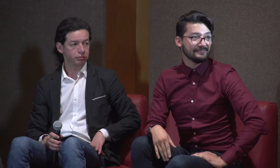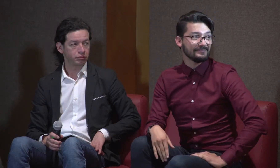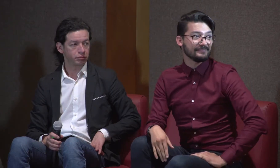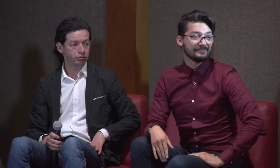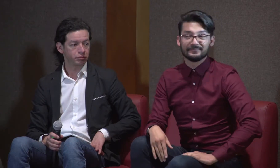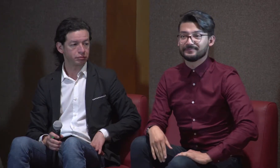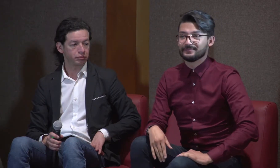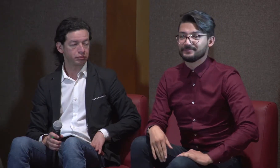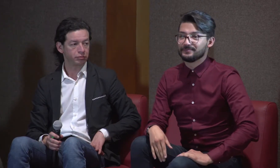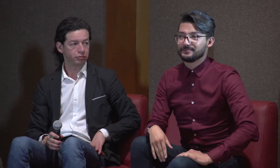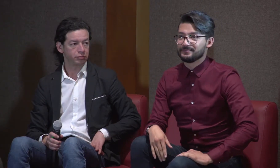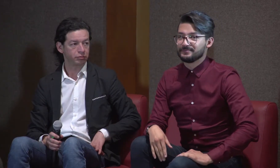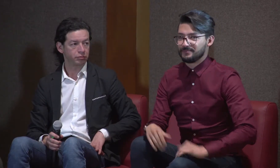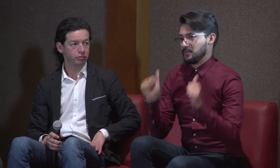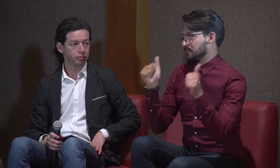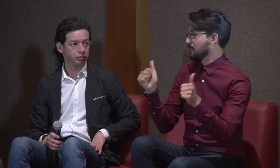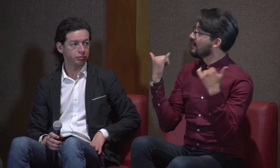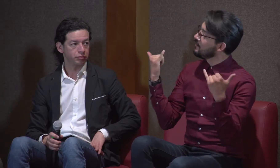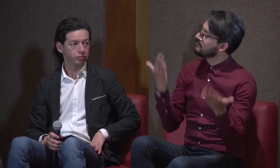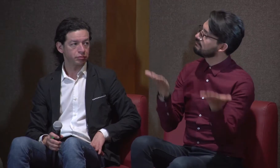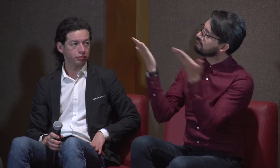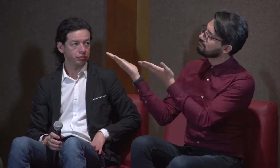eso, pues quería hacerles la aclaración.